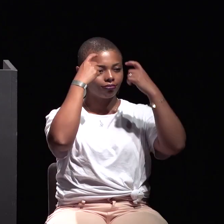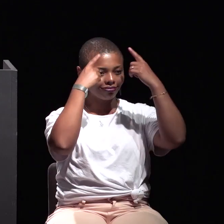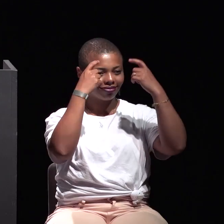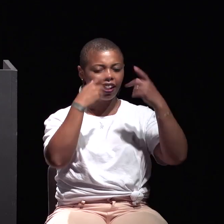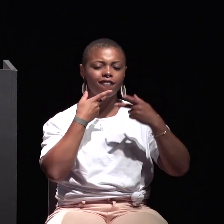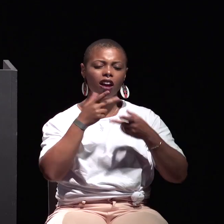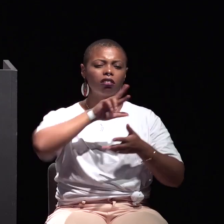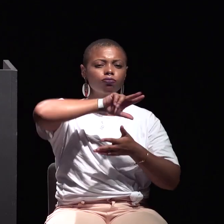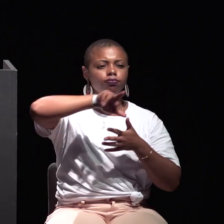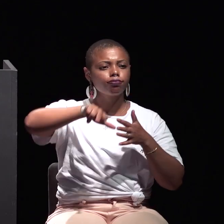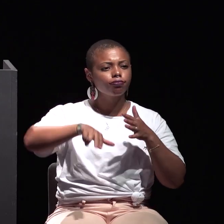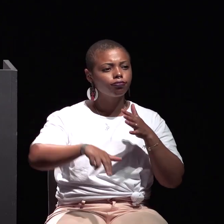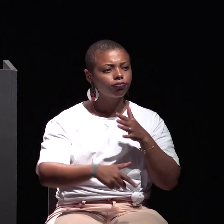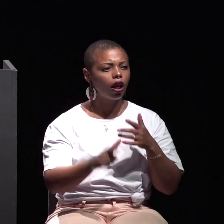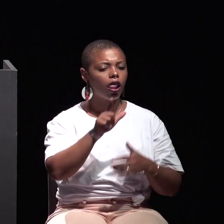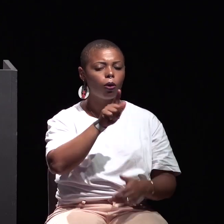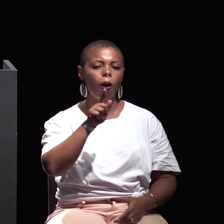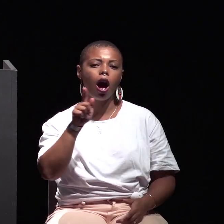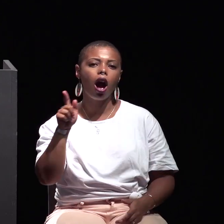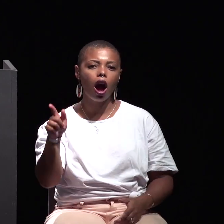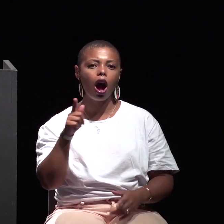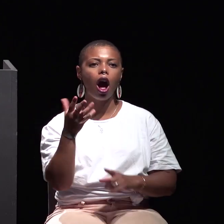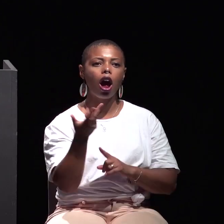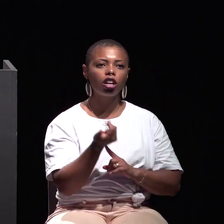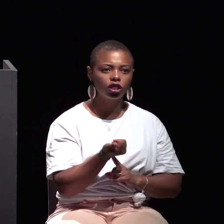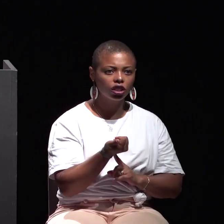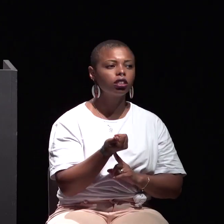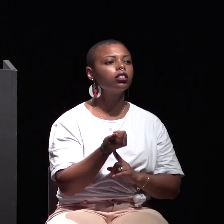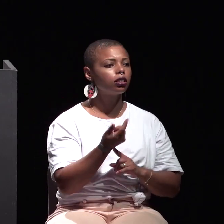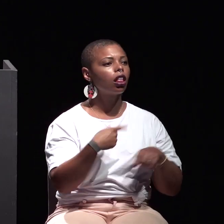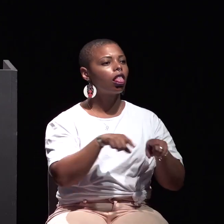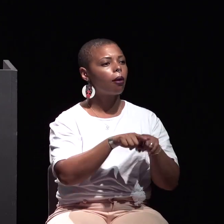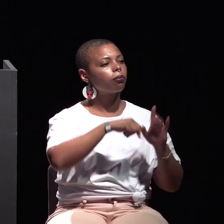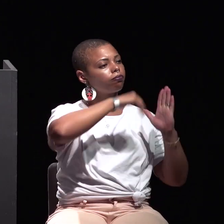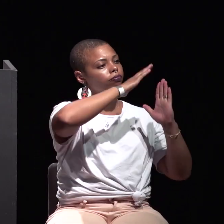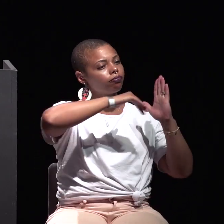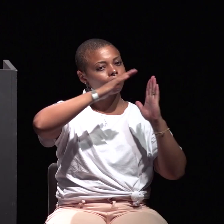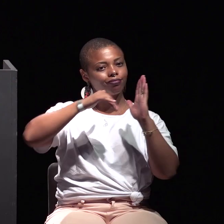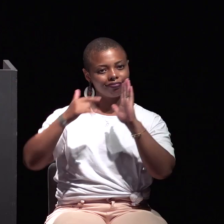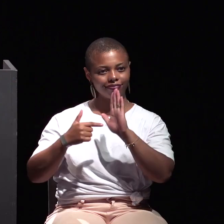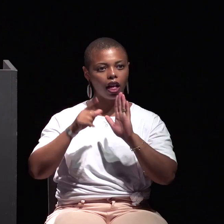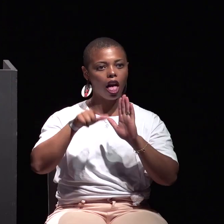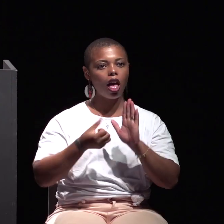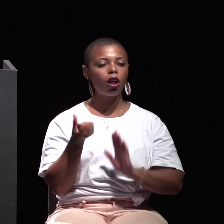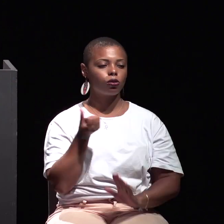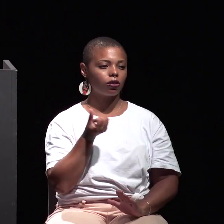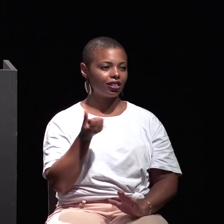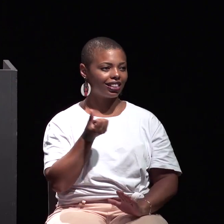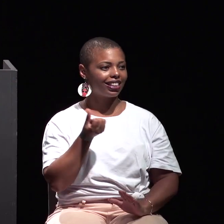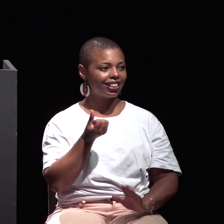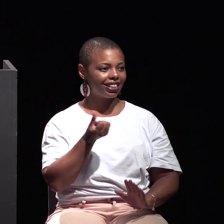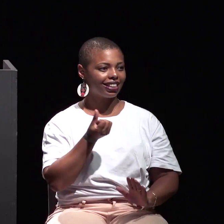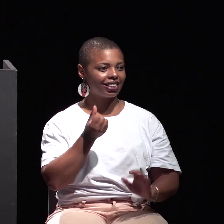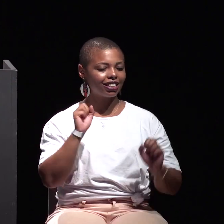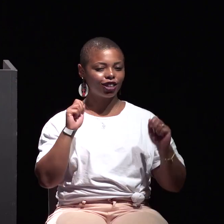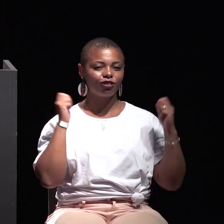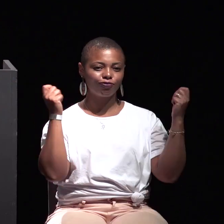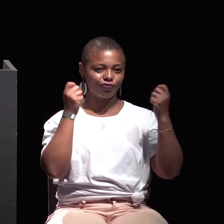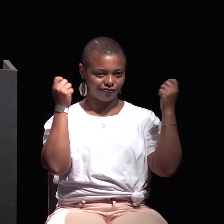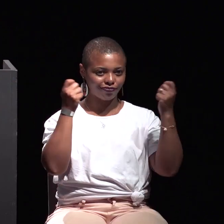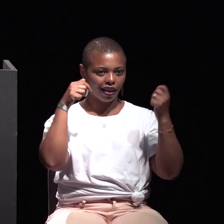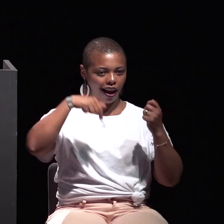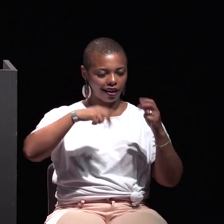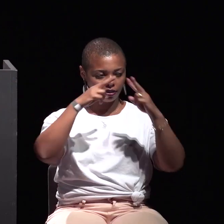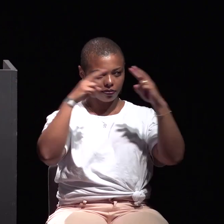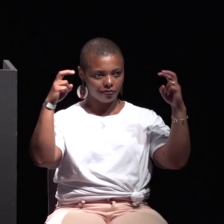linguagens artísticas, para além das artes visuais, que foi tema da nossa 6ª edição aqui do MASP Professores.